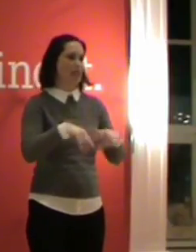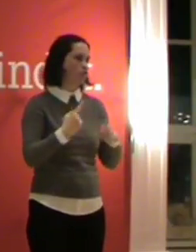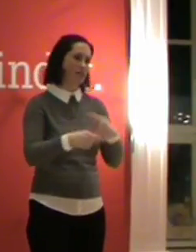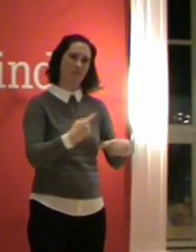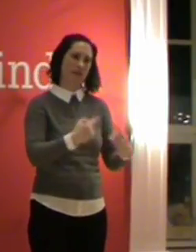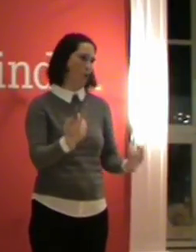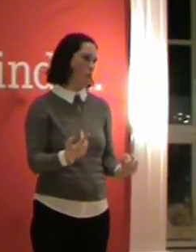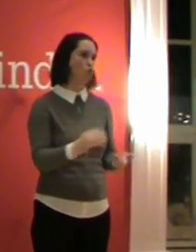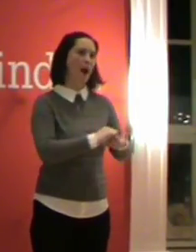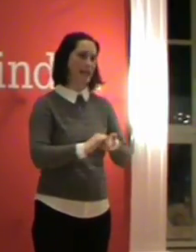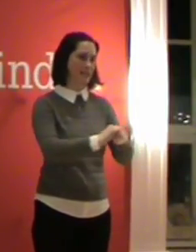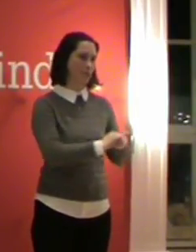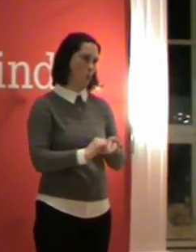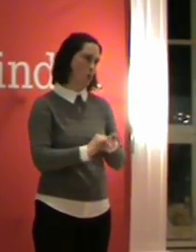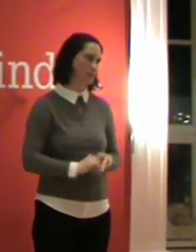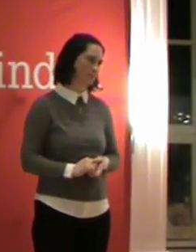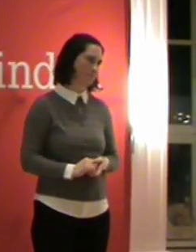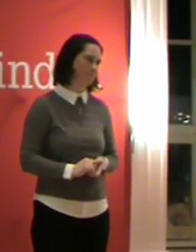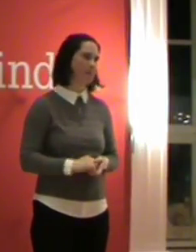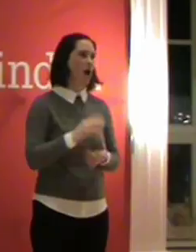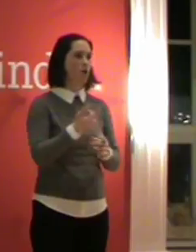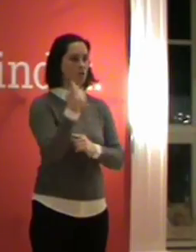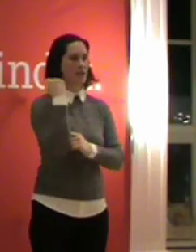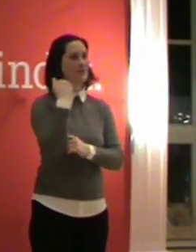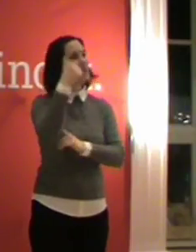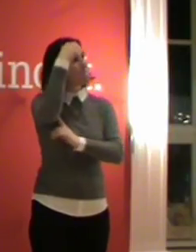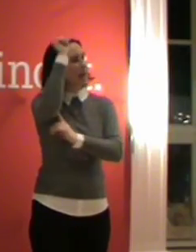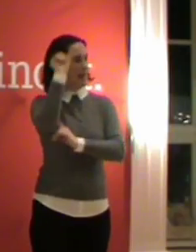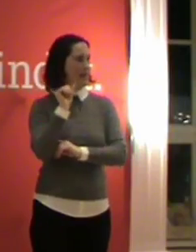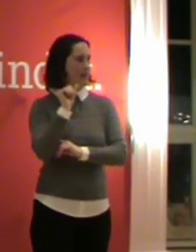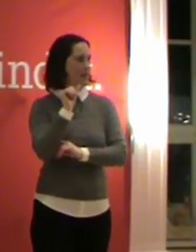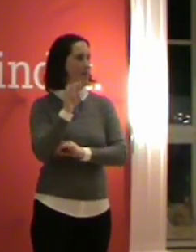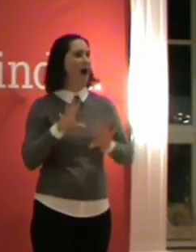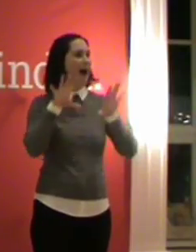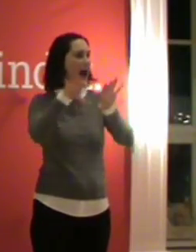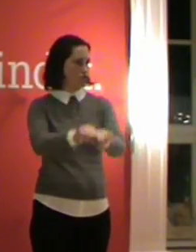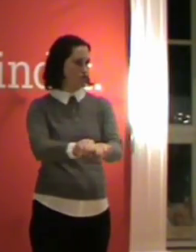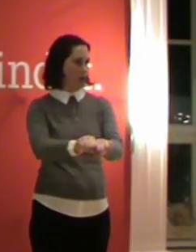war. Und ich will ganz kurz etwas zu dem Anschlag unlängst am Breitscheidplatz sagen.